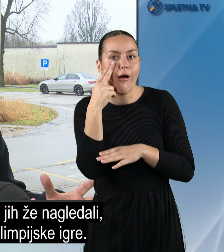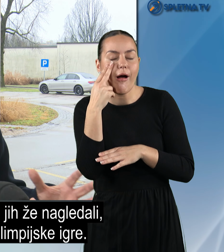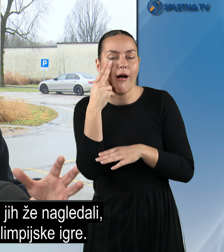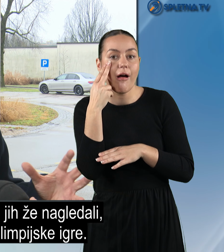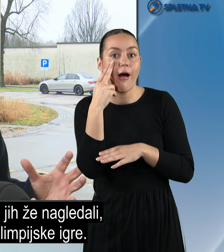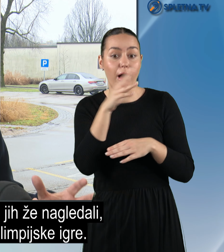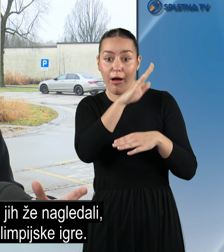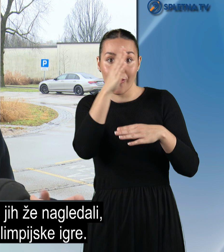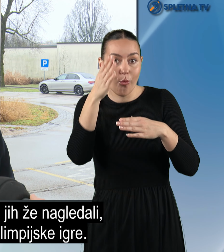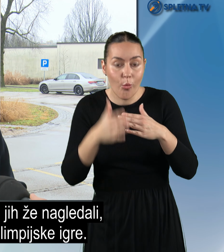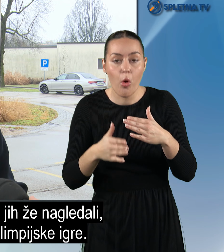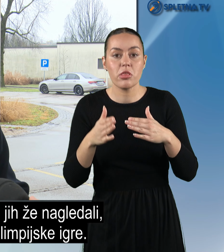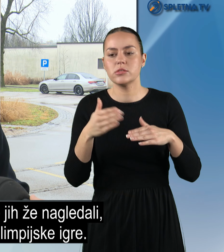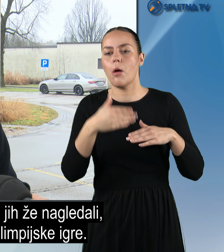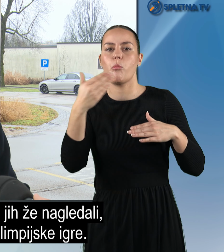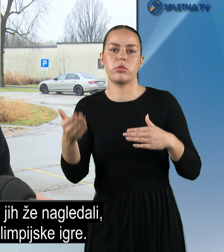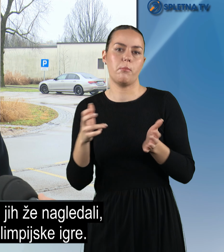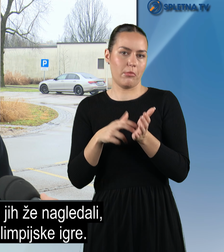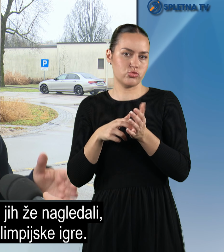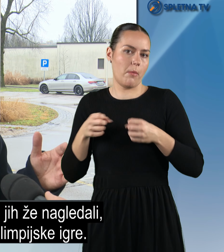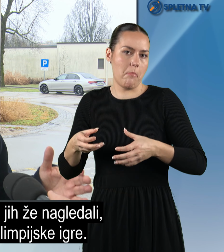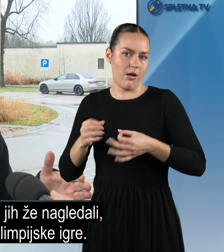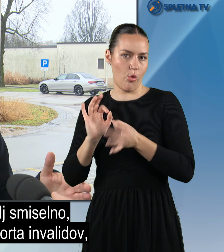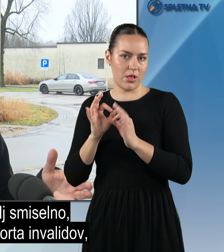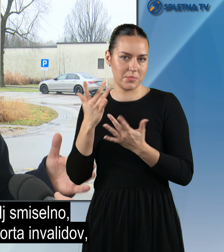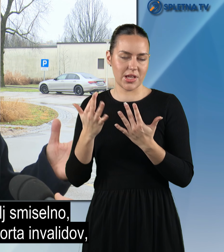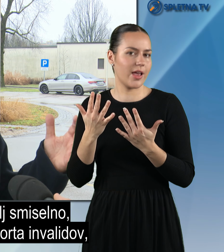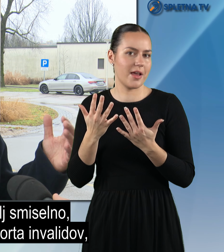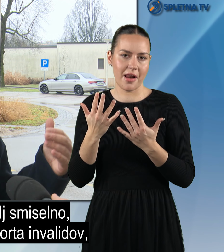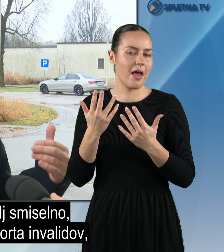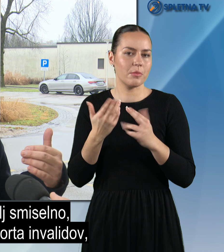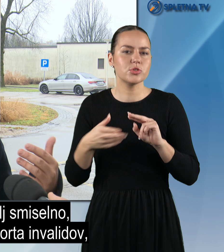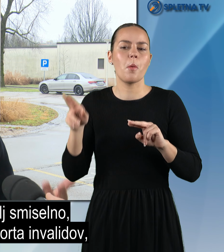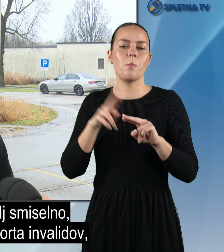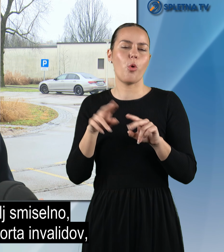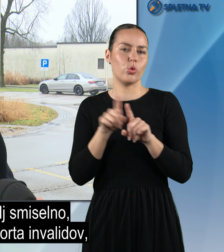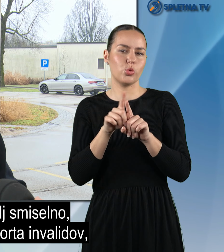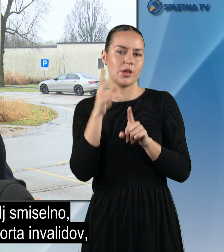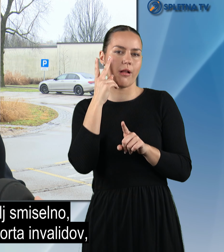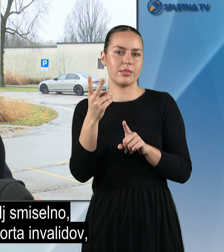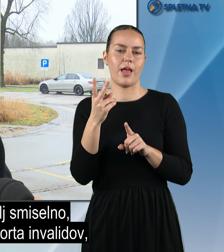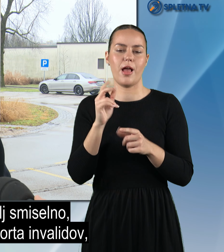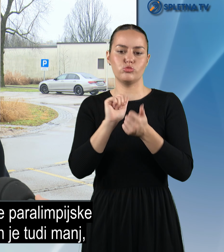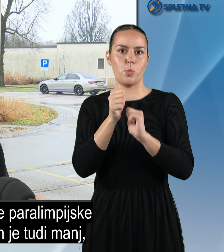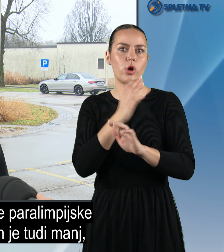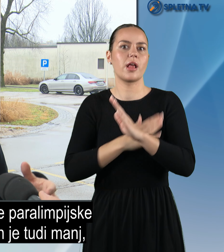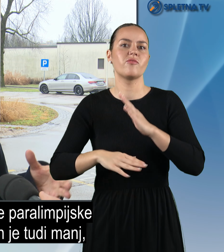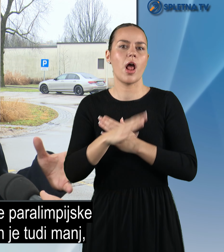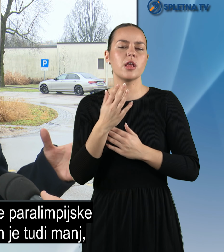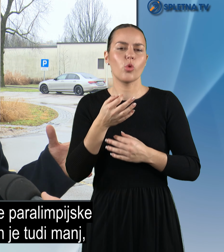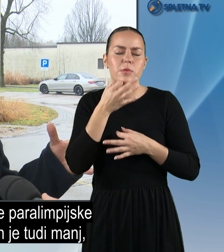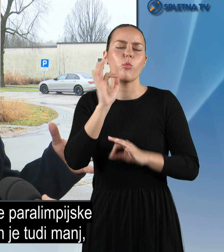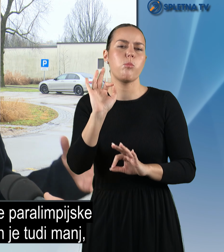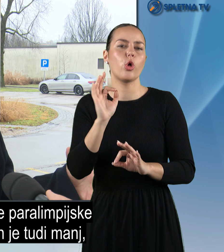že nagledali, imamo pa paraolimpijske igre. Bistveno bolj tudi z vidika športa invalidov bi bila, da